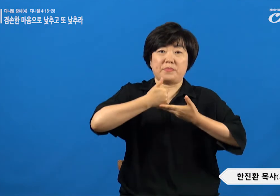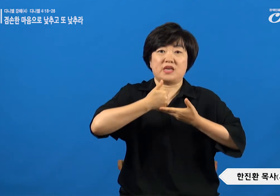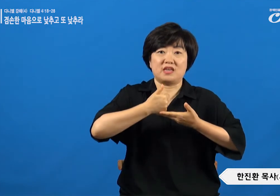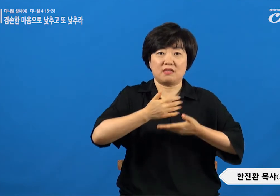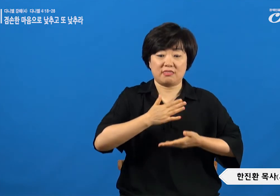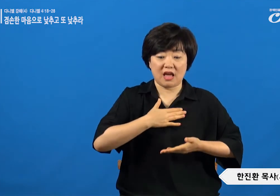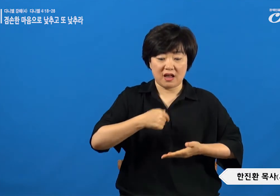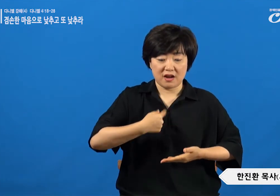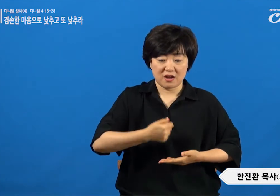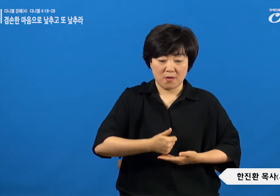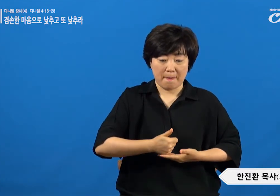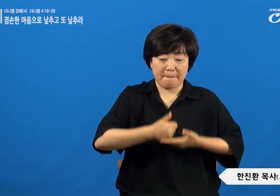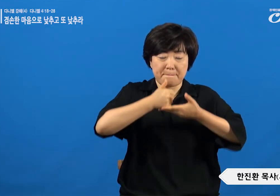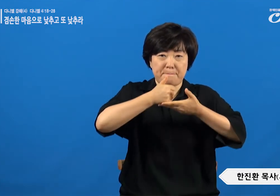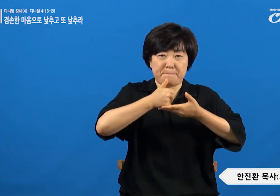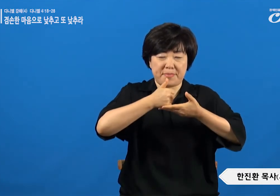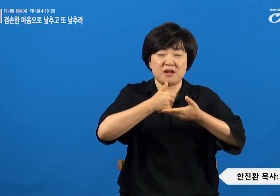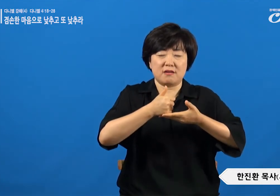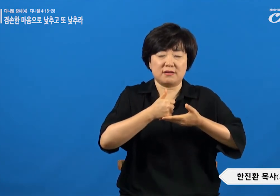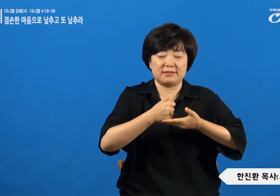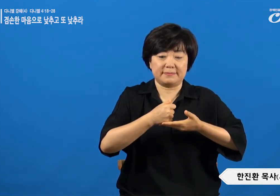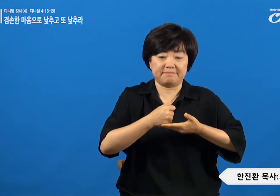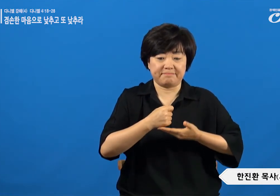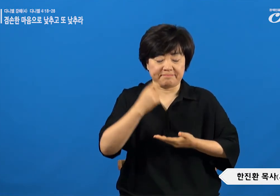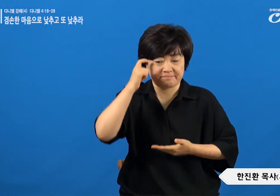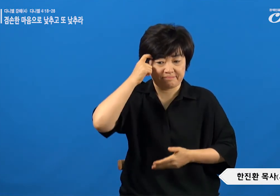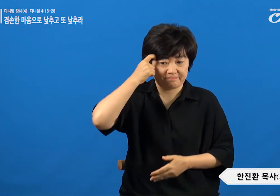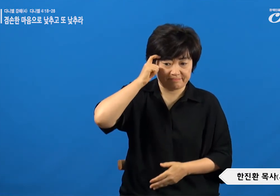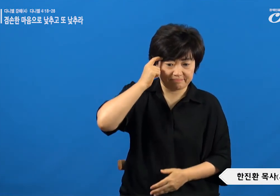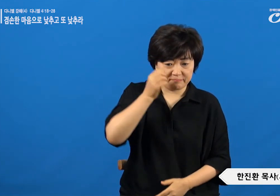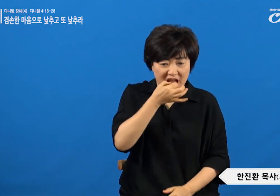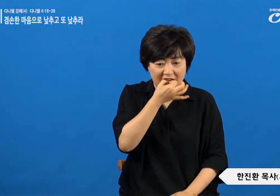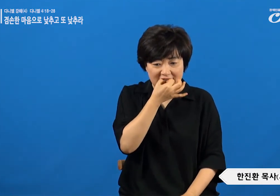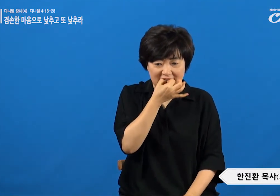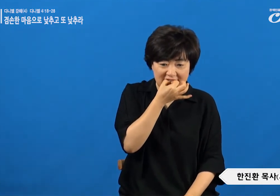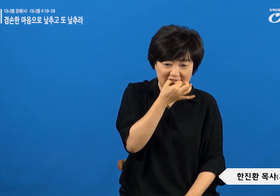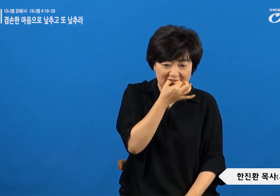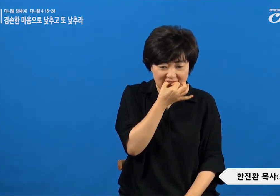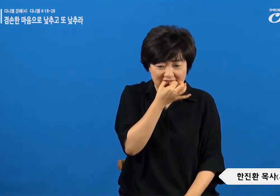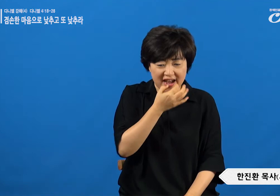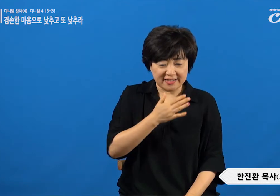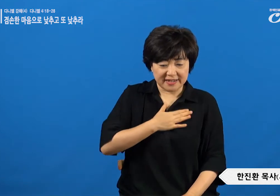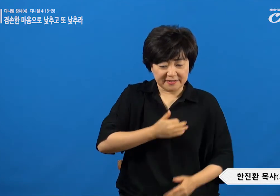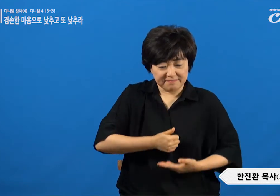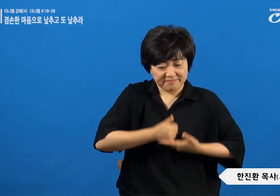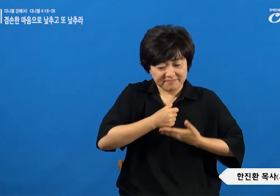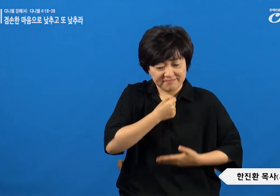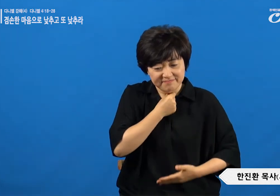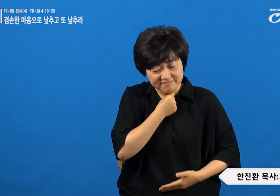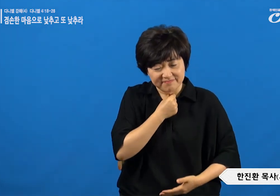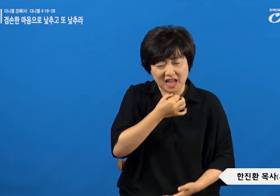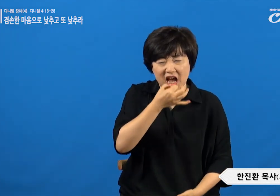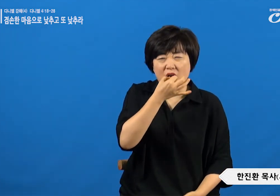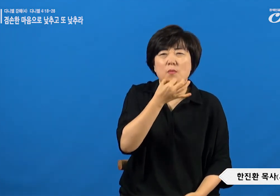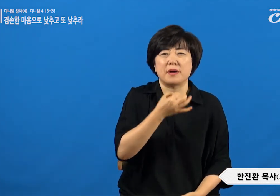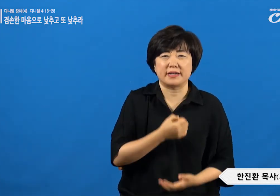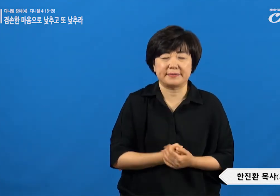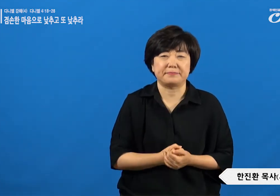자신을 높이려고 하는 끈질기고 집요한 욕망, 그것이 교만입니다.